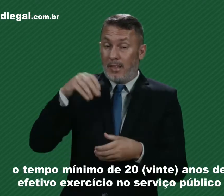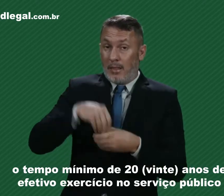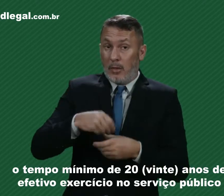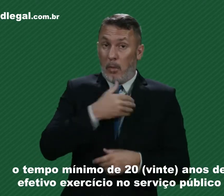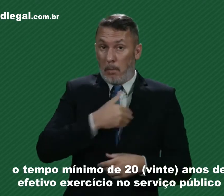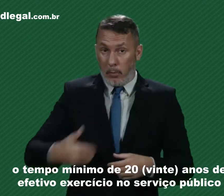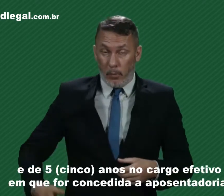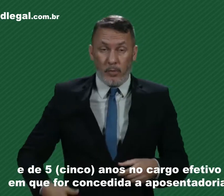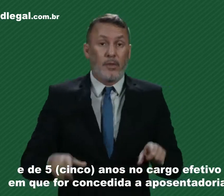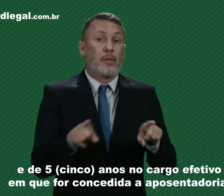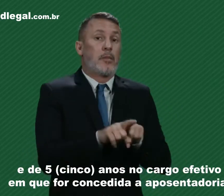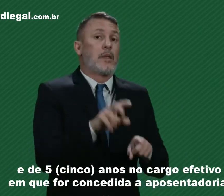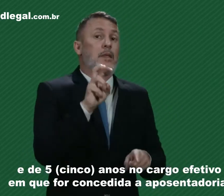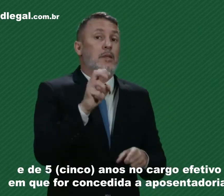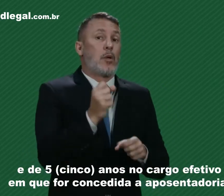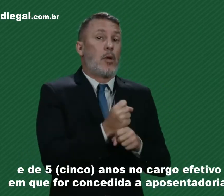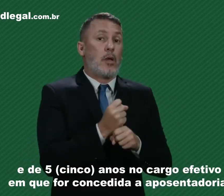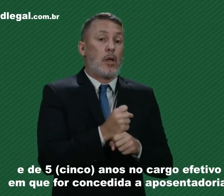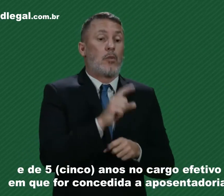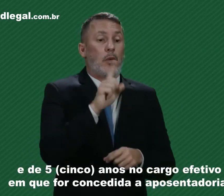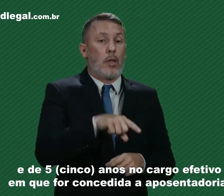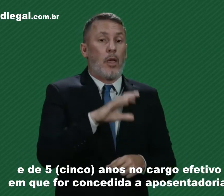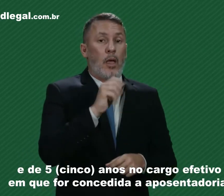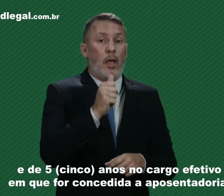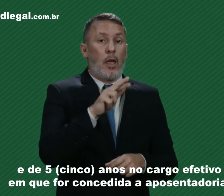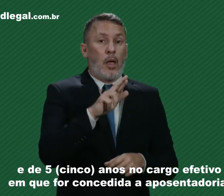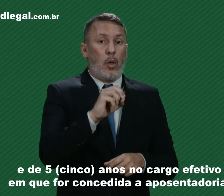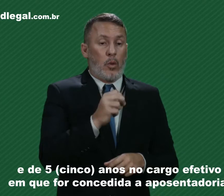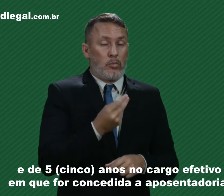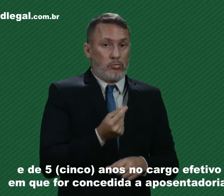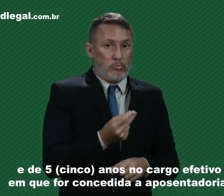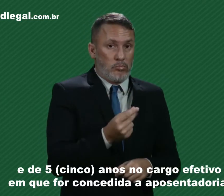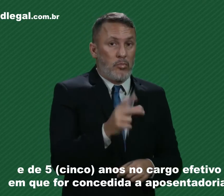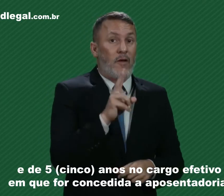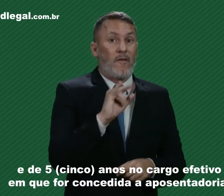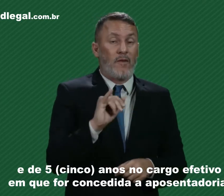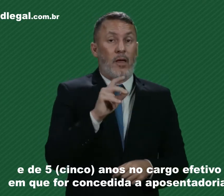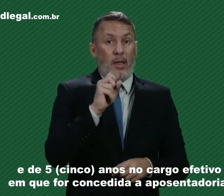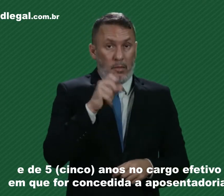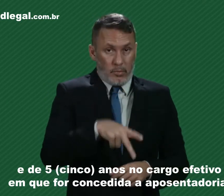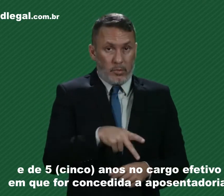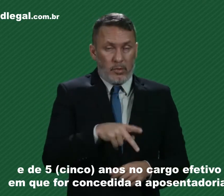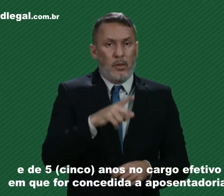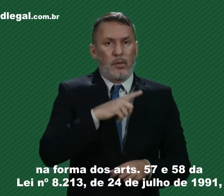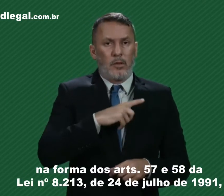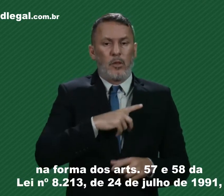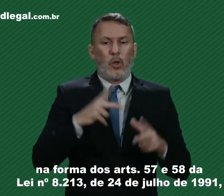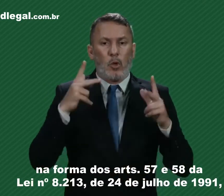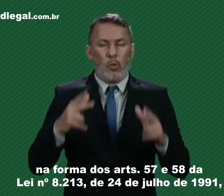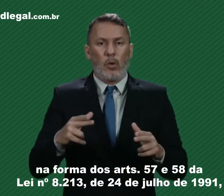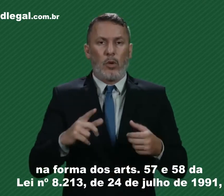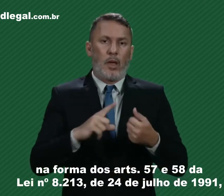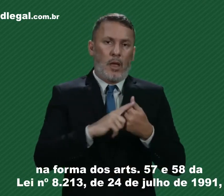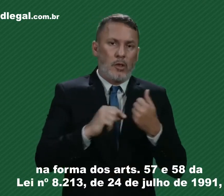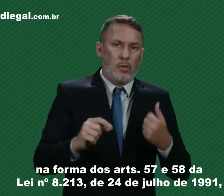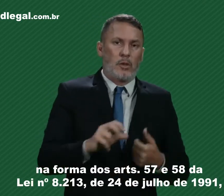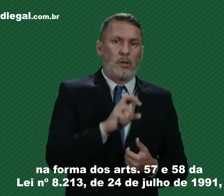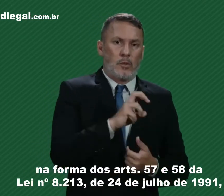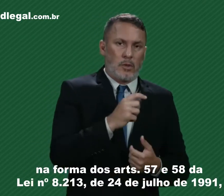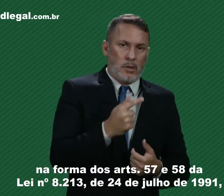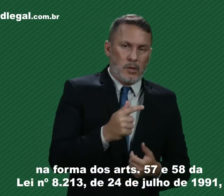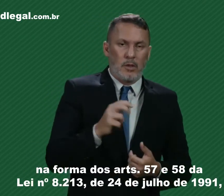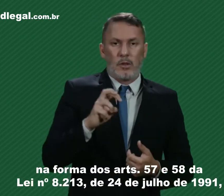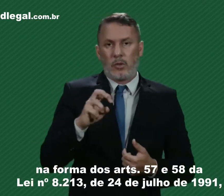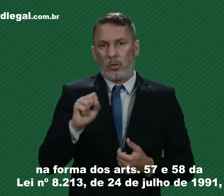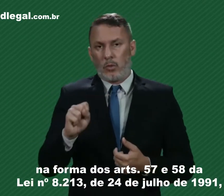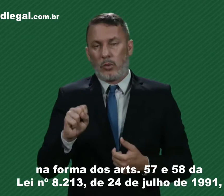no serviço público e de 5 anos no cargo efetivo em que for concedida a aposentadoria, na forma dos artigos